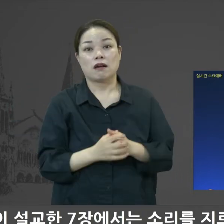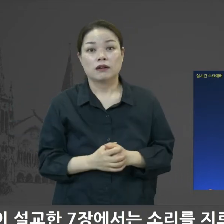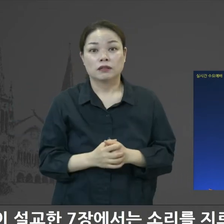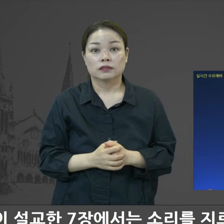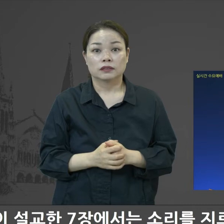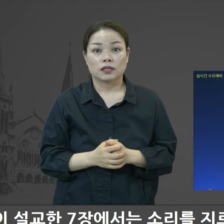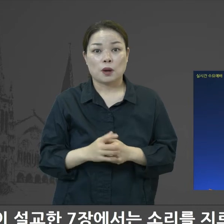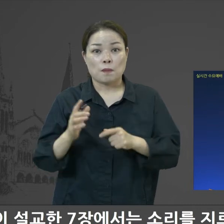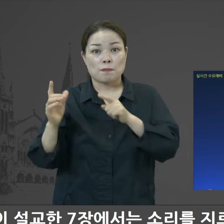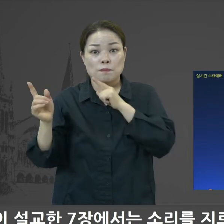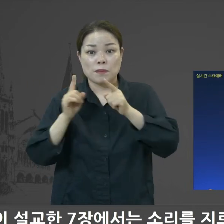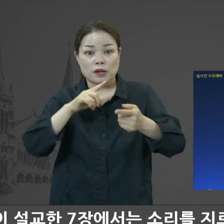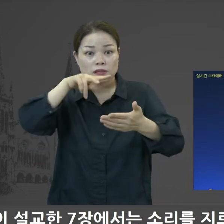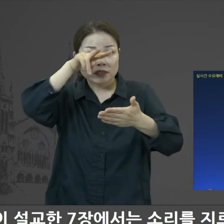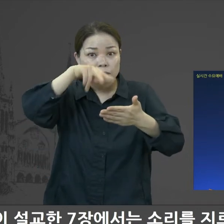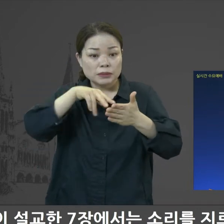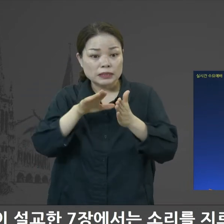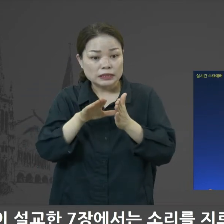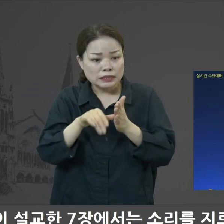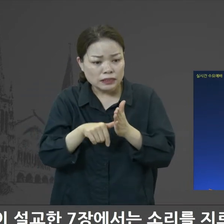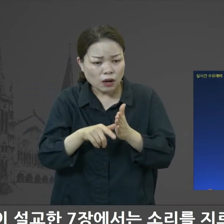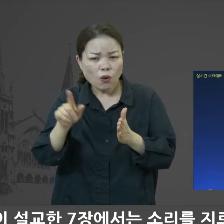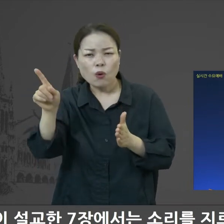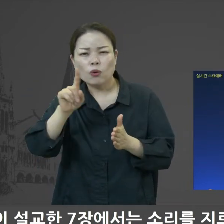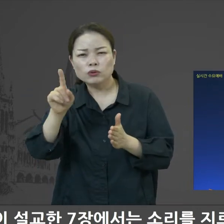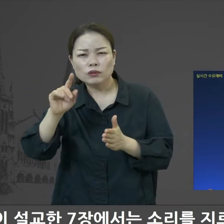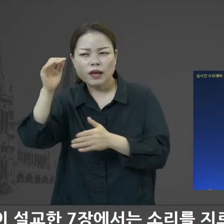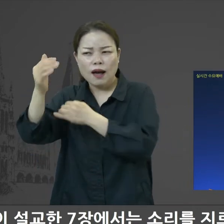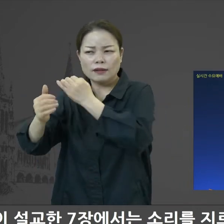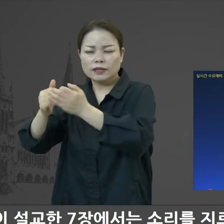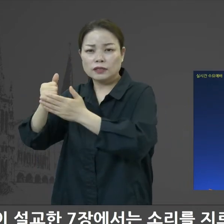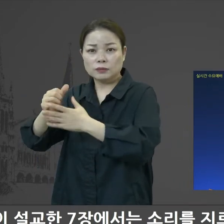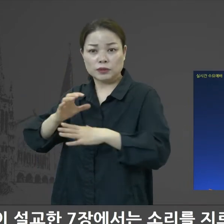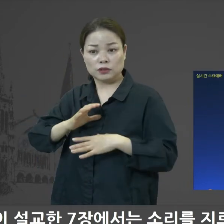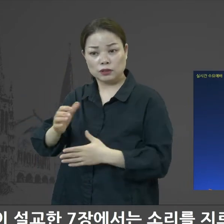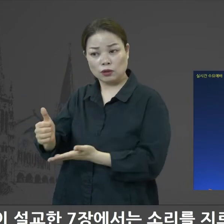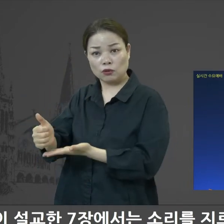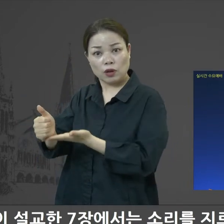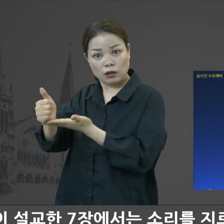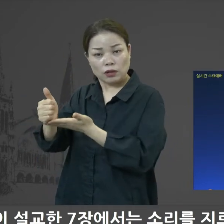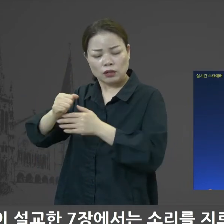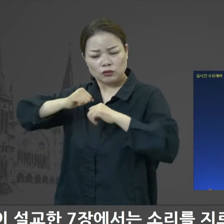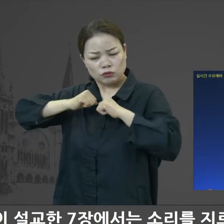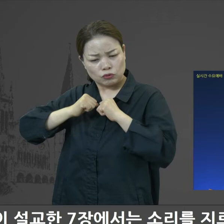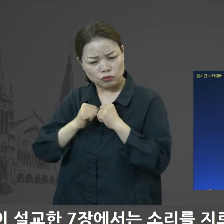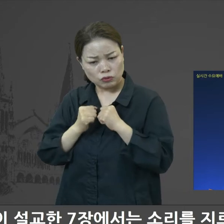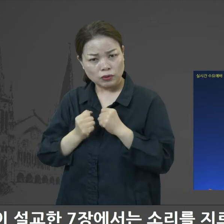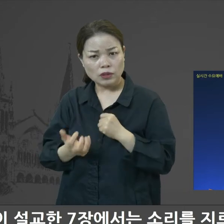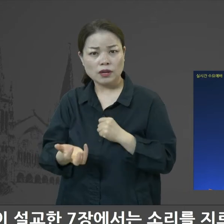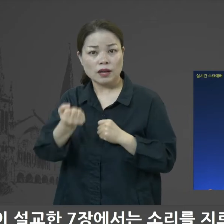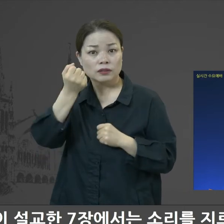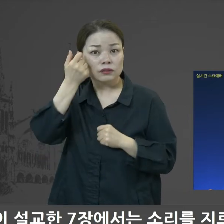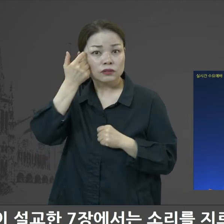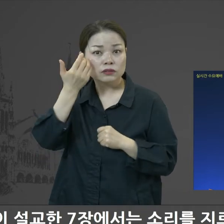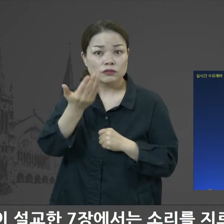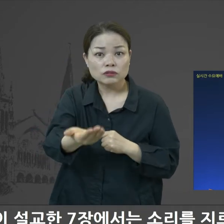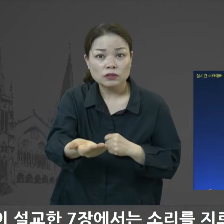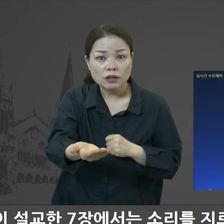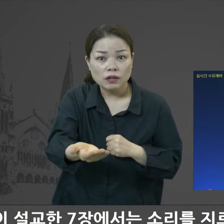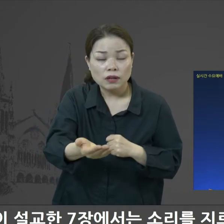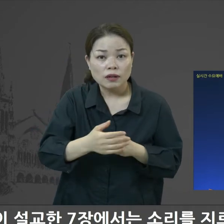그렇다면 말씀을 읽을 때 어떻게 하면 하나님을 경외함과 순종함을 가질 수 있을까요? 어떻게